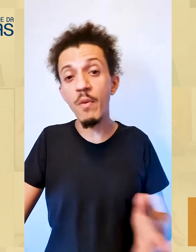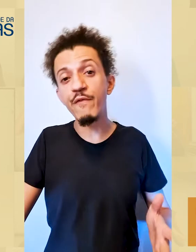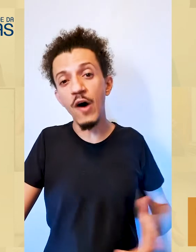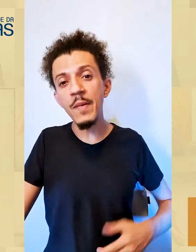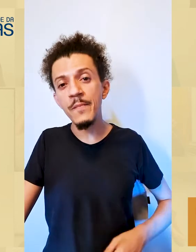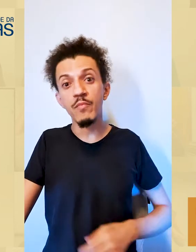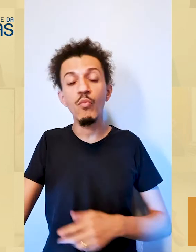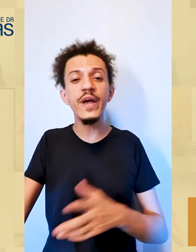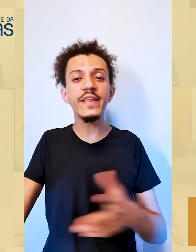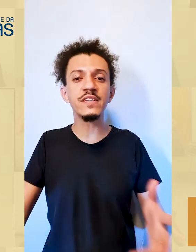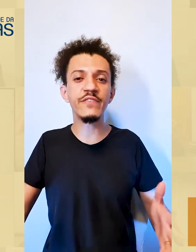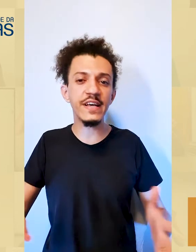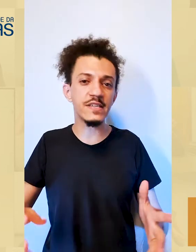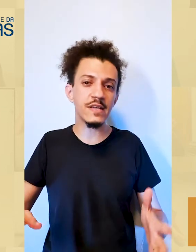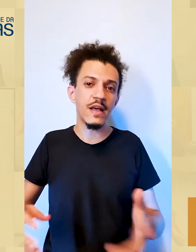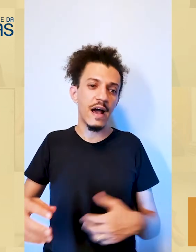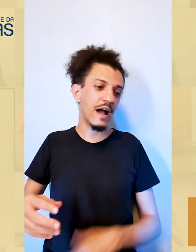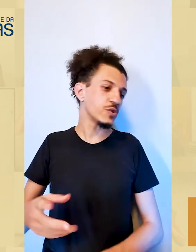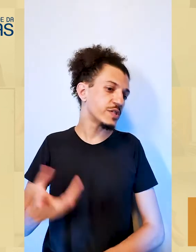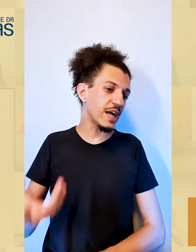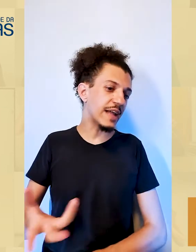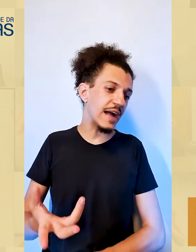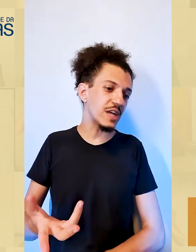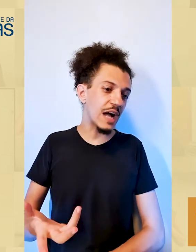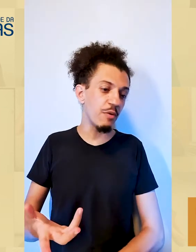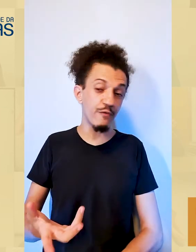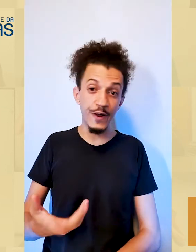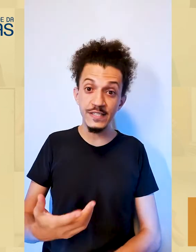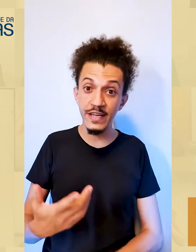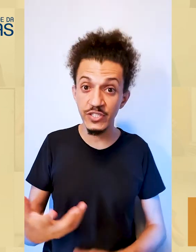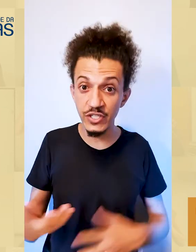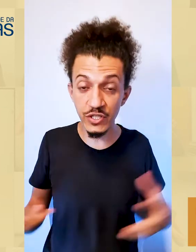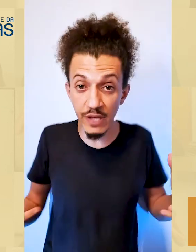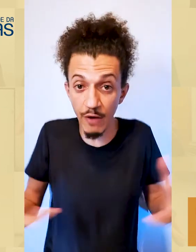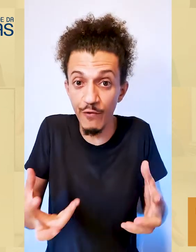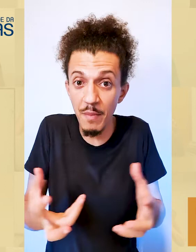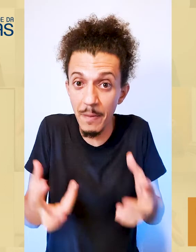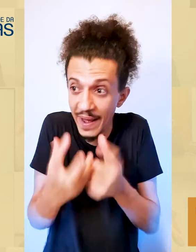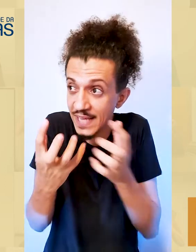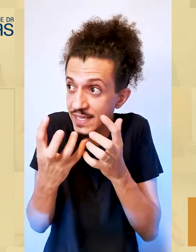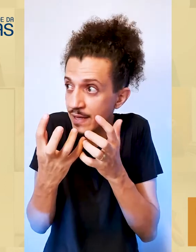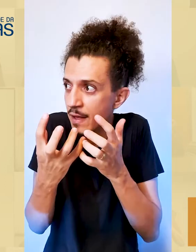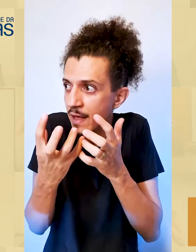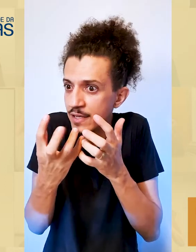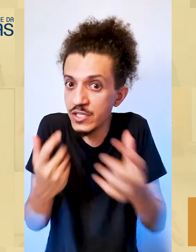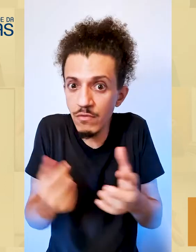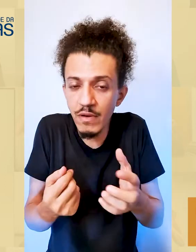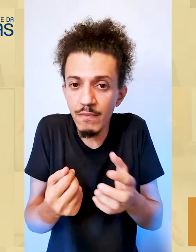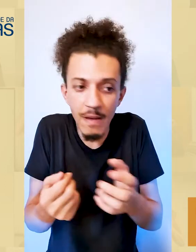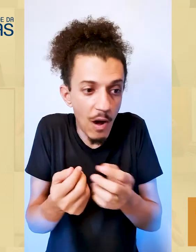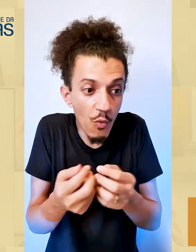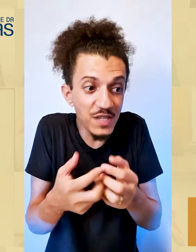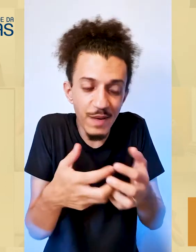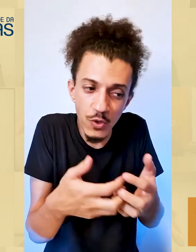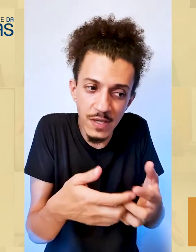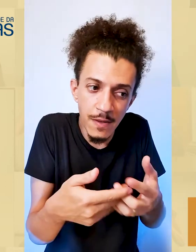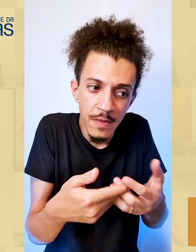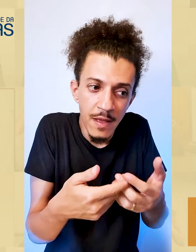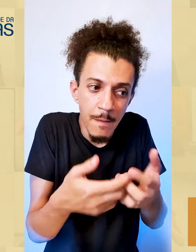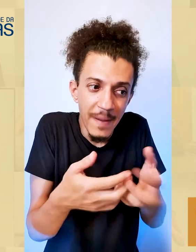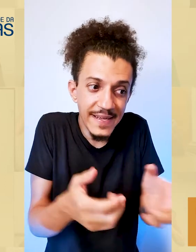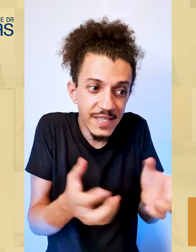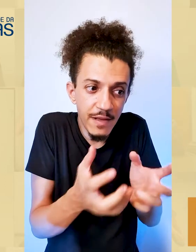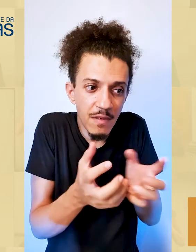de alguma forma, muitas vezes, a sociedade acaba influenciando a gente de tal forma que parece que a gente não, algumas